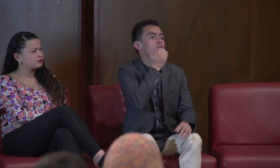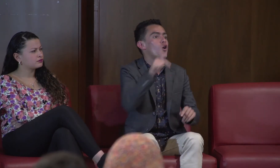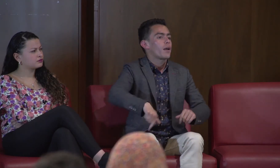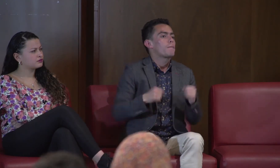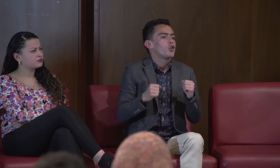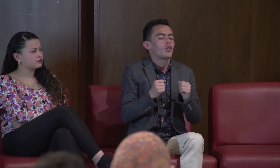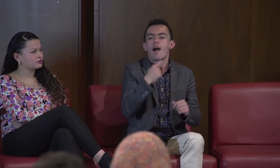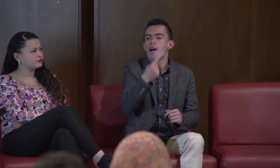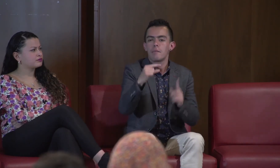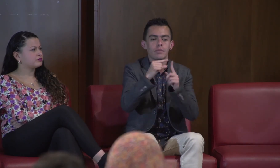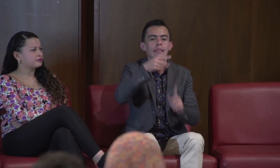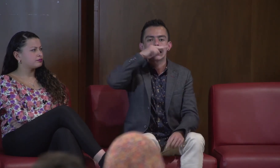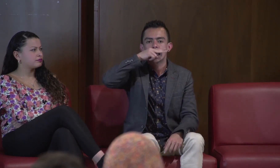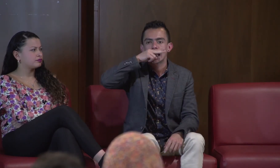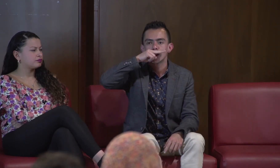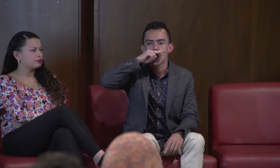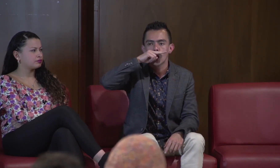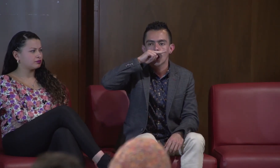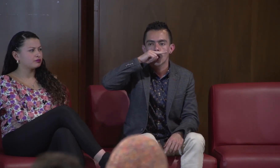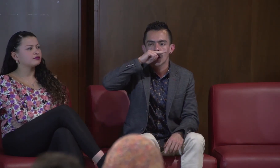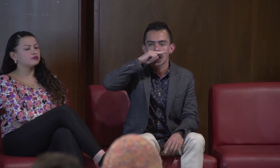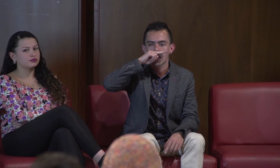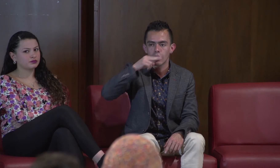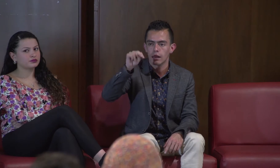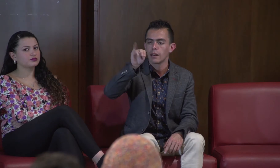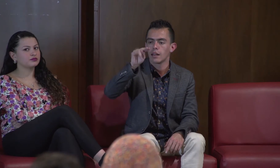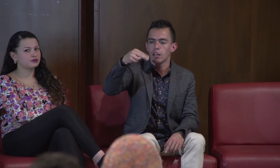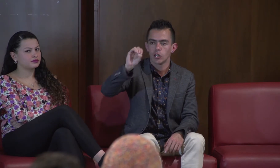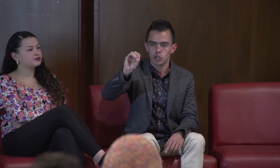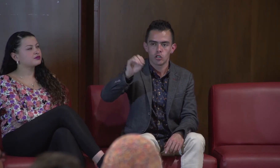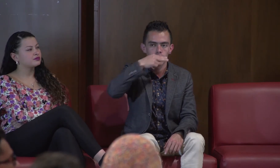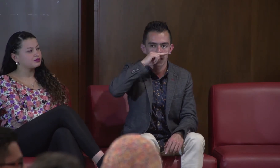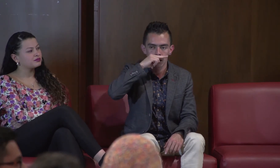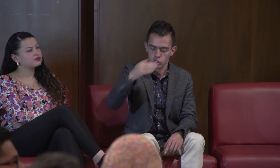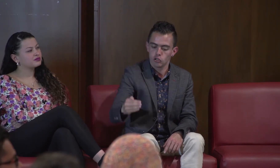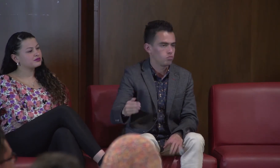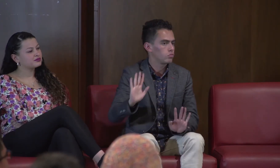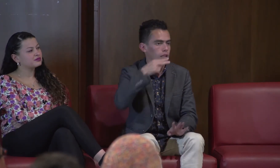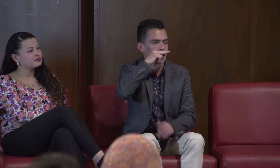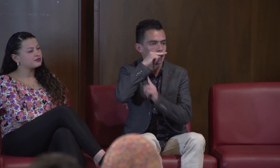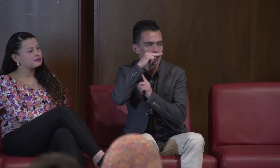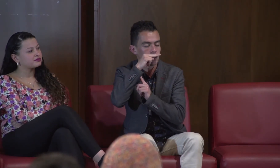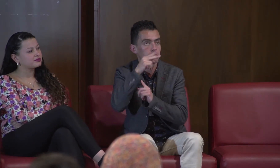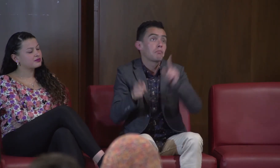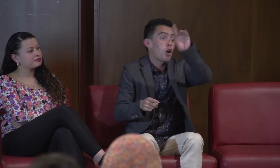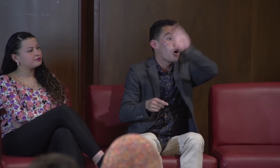algunas palabras utilizadas por los bogotanos. Aquí en Bogotá nos referimos a una persona por niño,